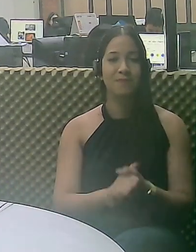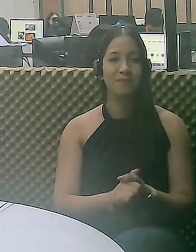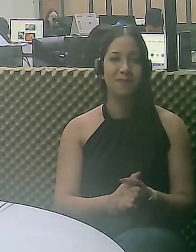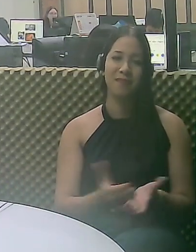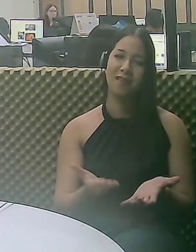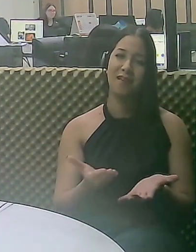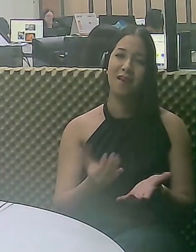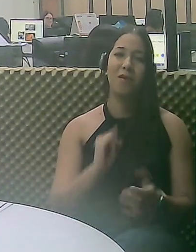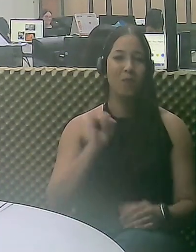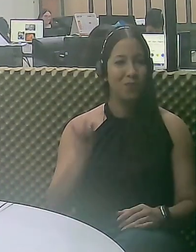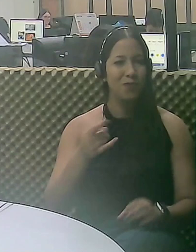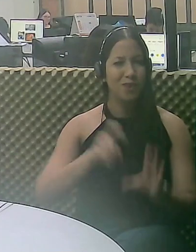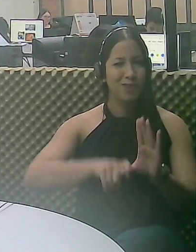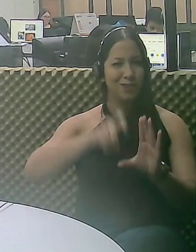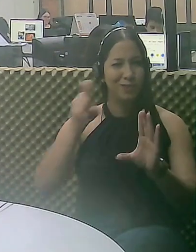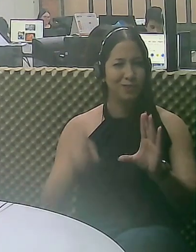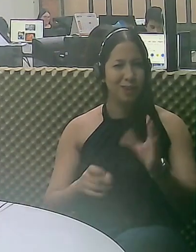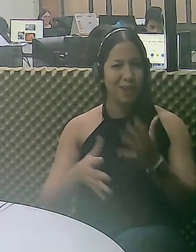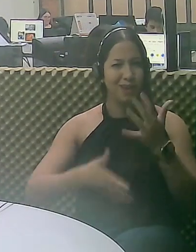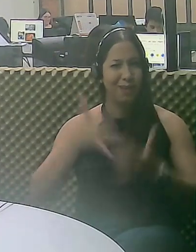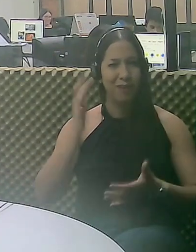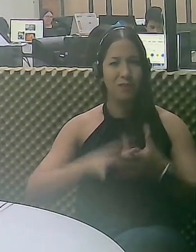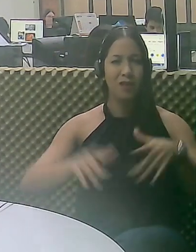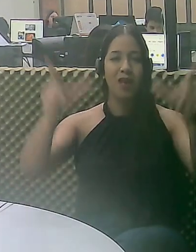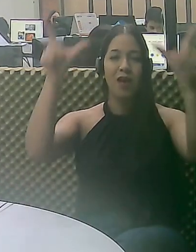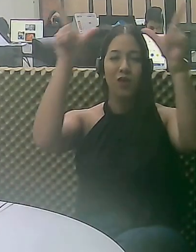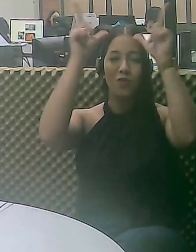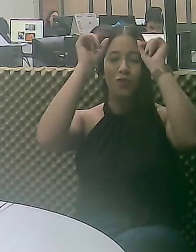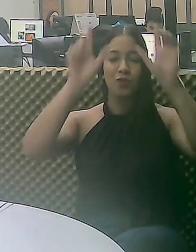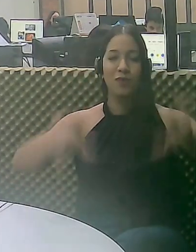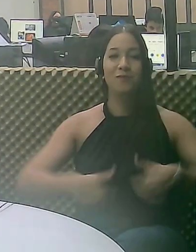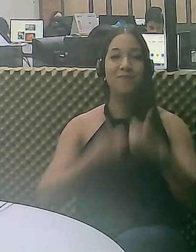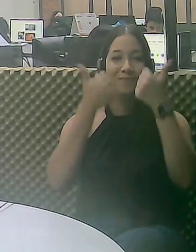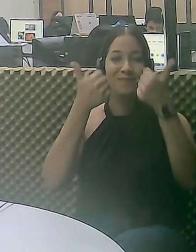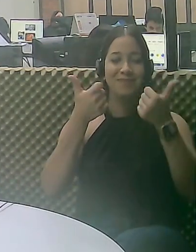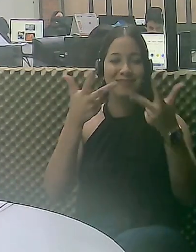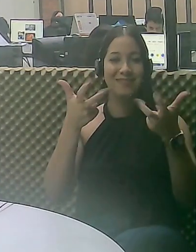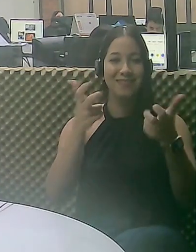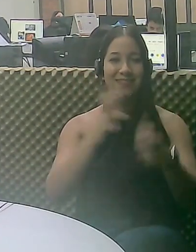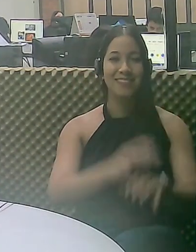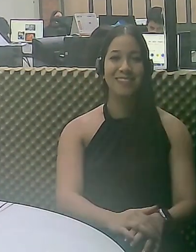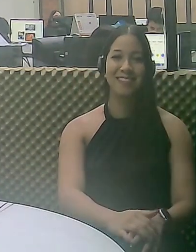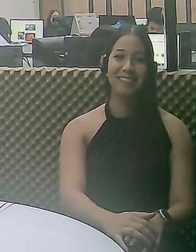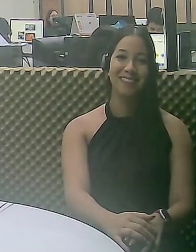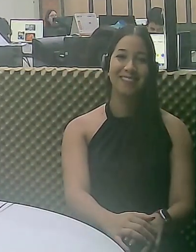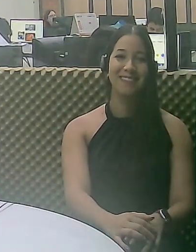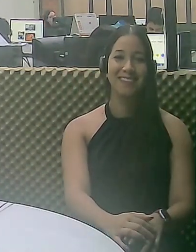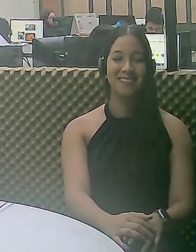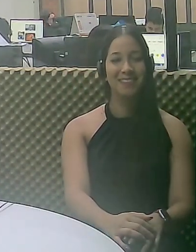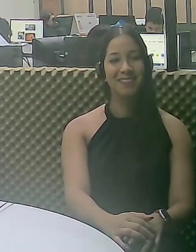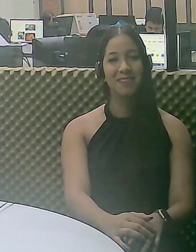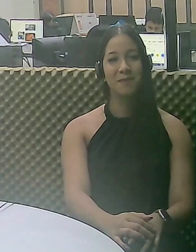mim. Sem dívidas te atrapalhando, até o céu fica mais bonito de ver.